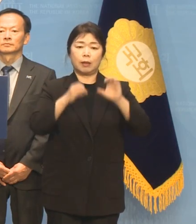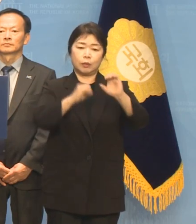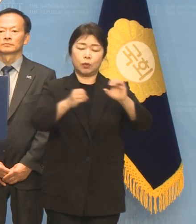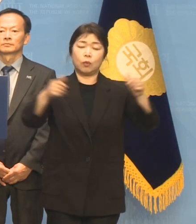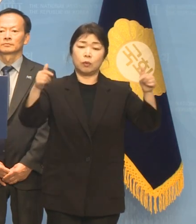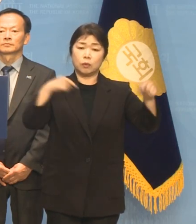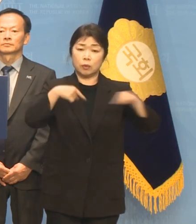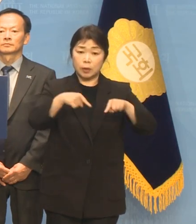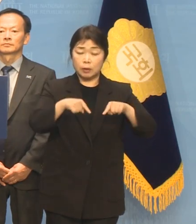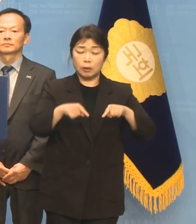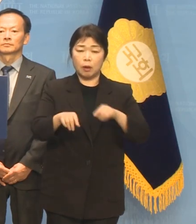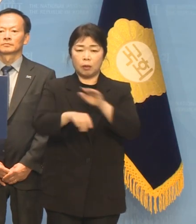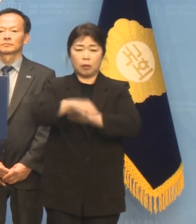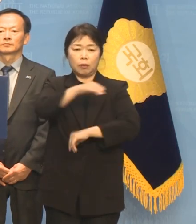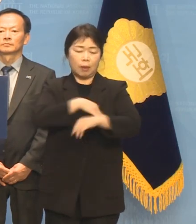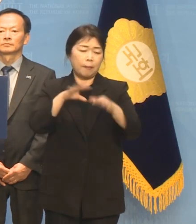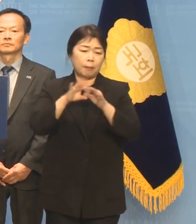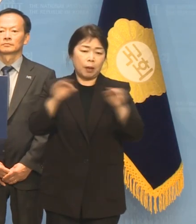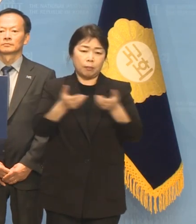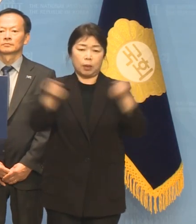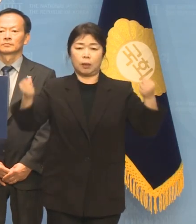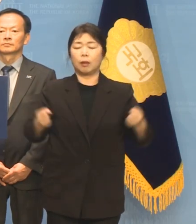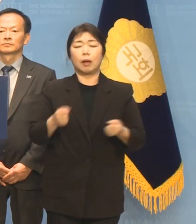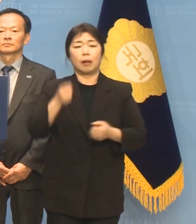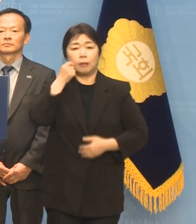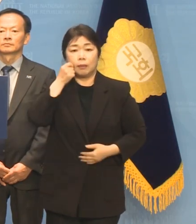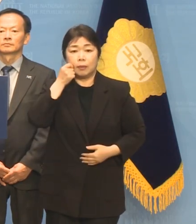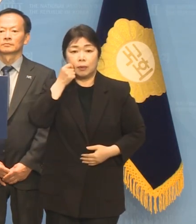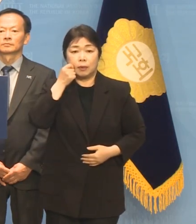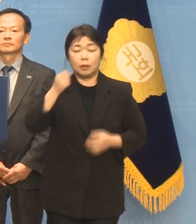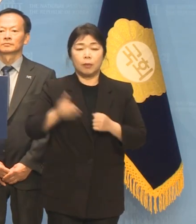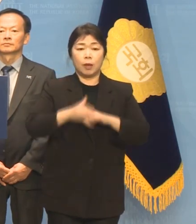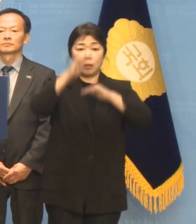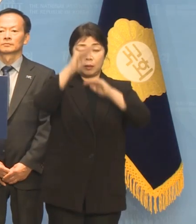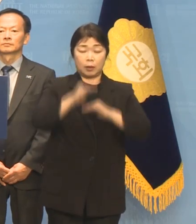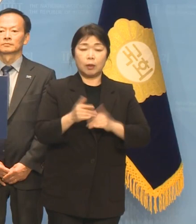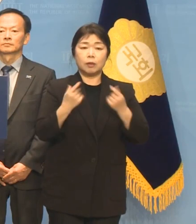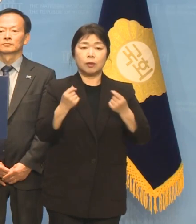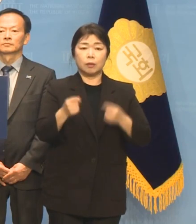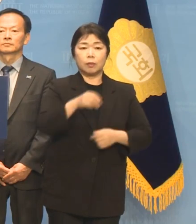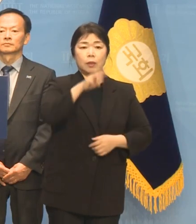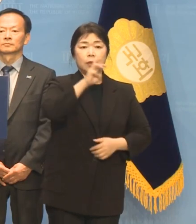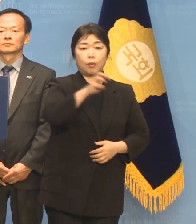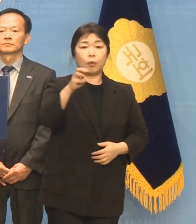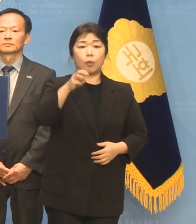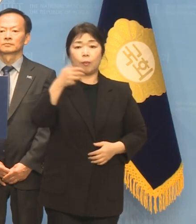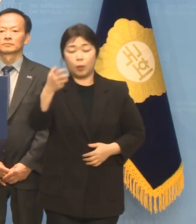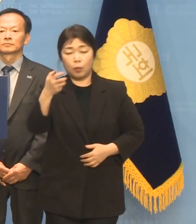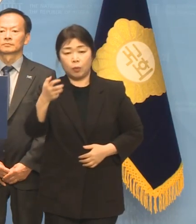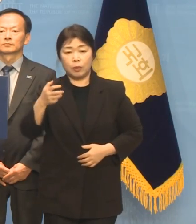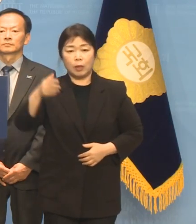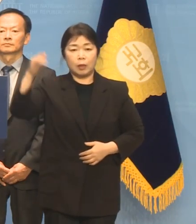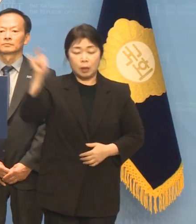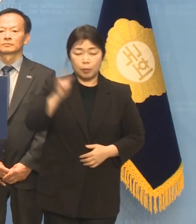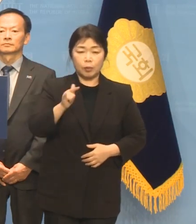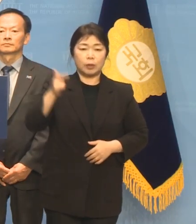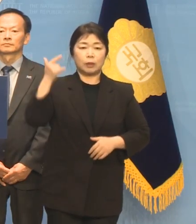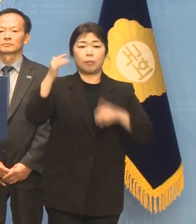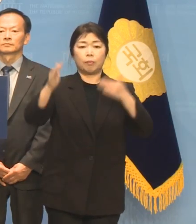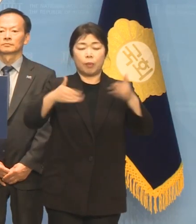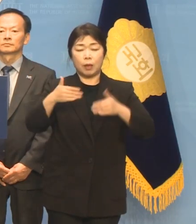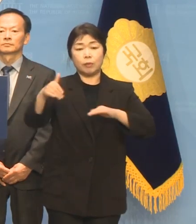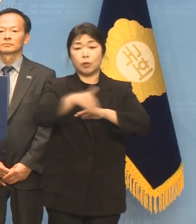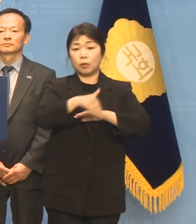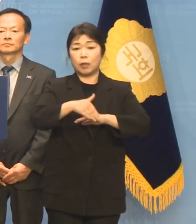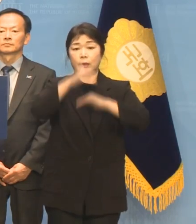없습니다 이상의 내용을 담은 3080 햇빛발전 패키지를 22대 국회의 시작과 함께